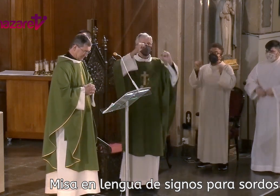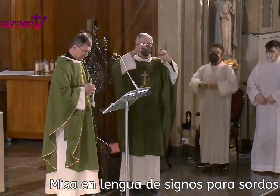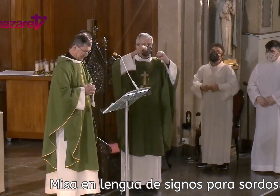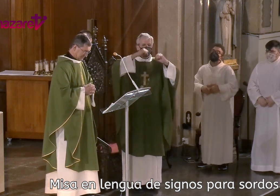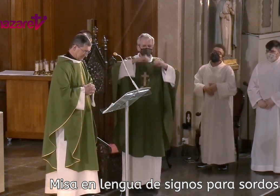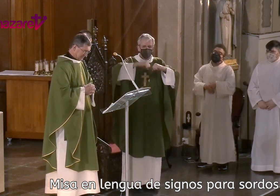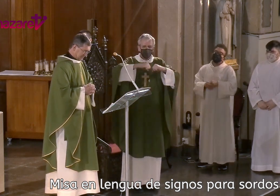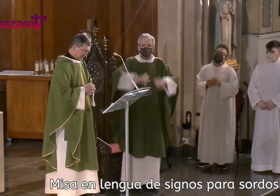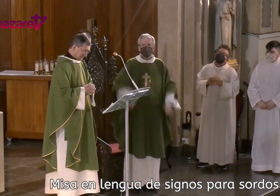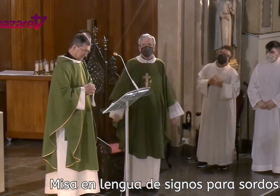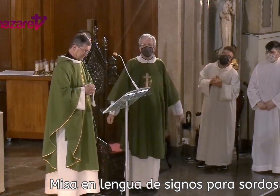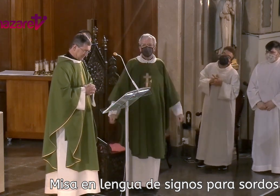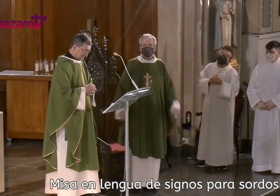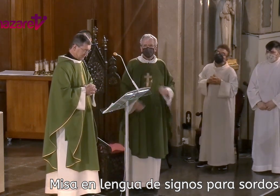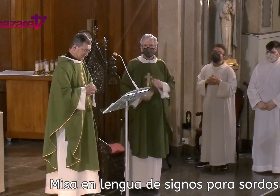Padre.